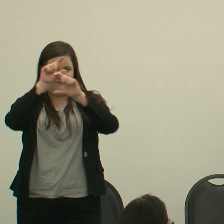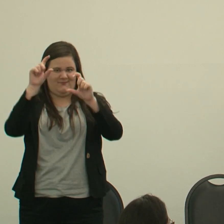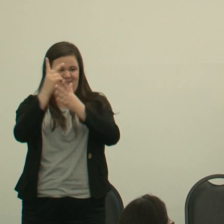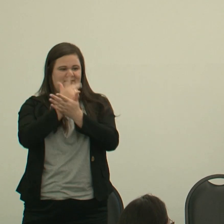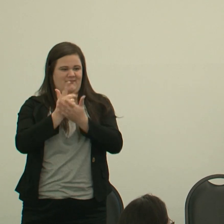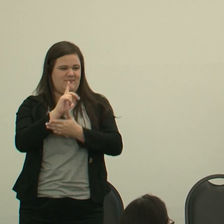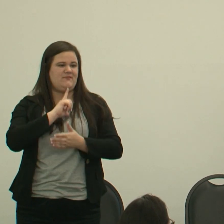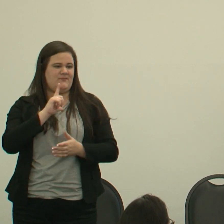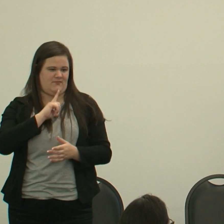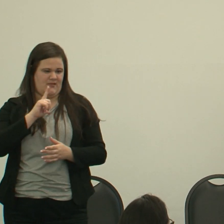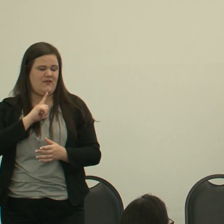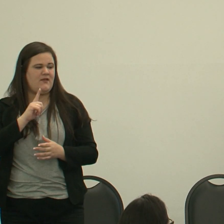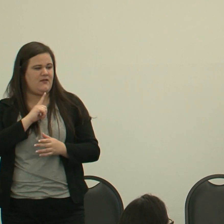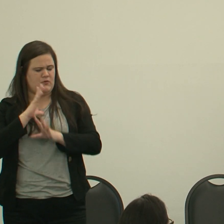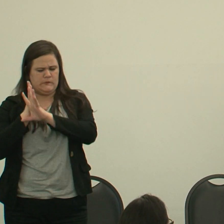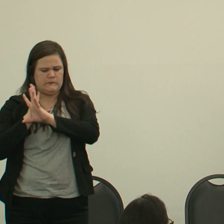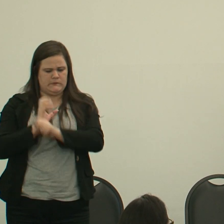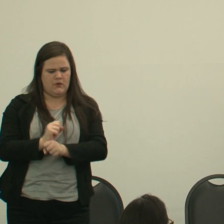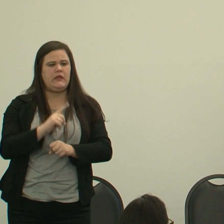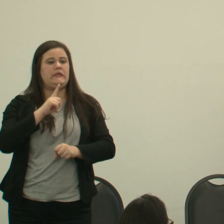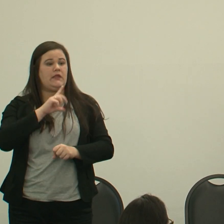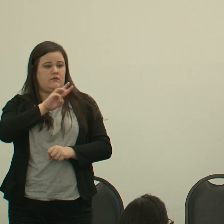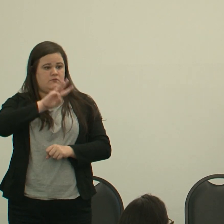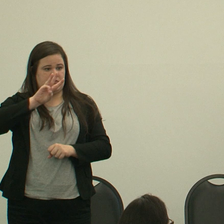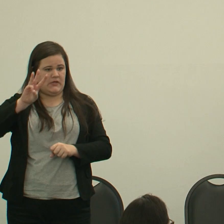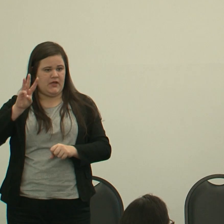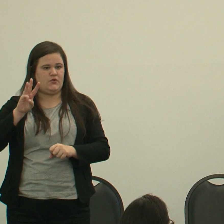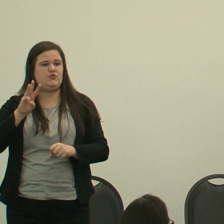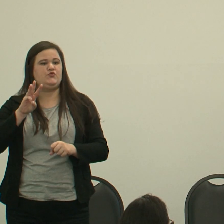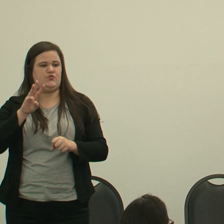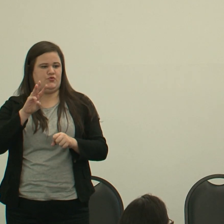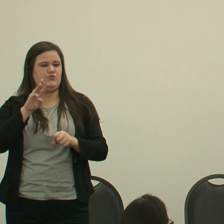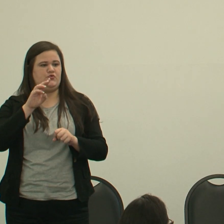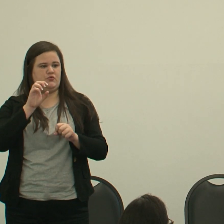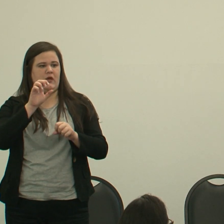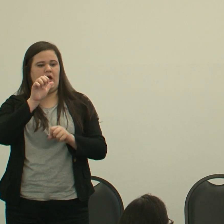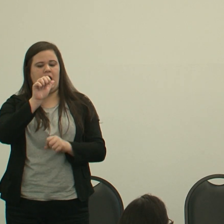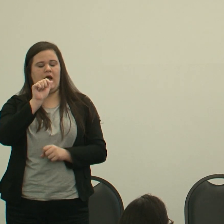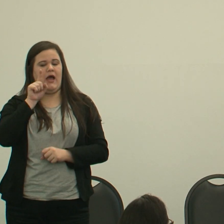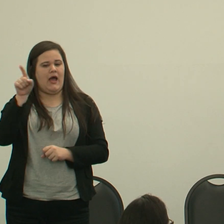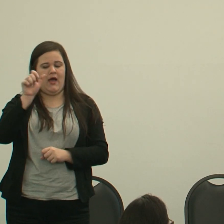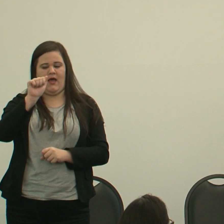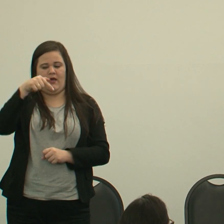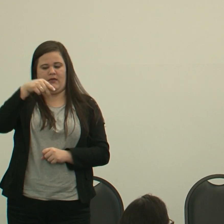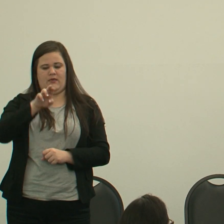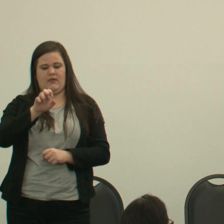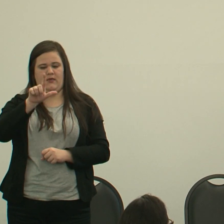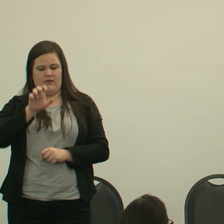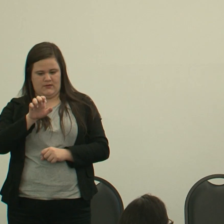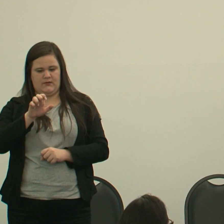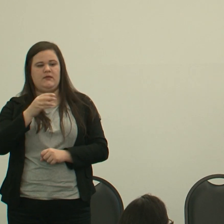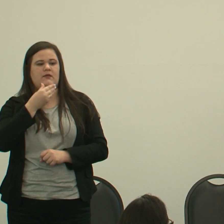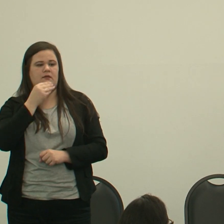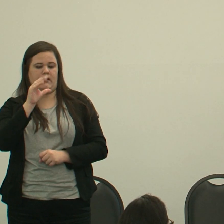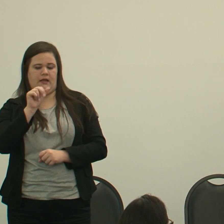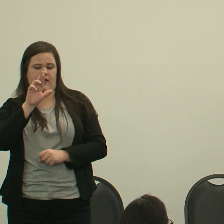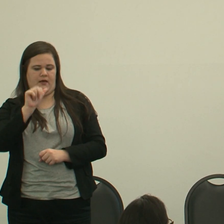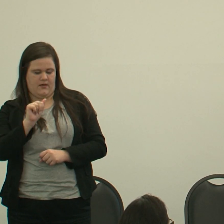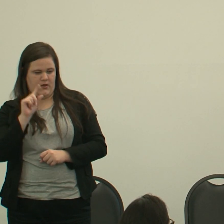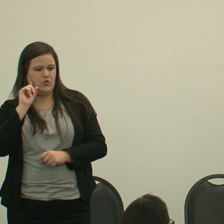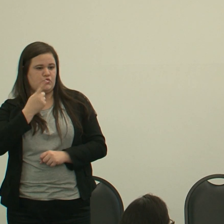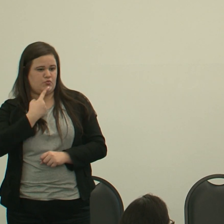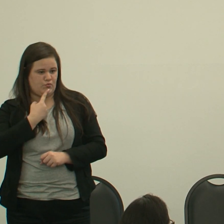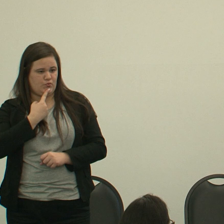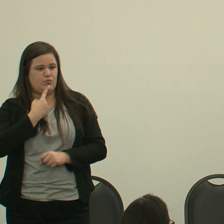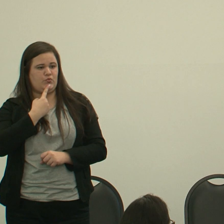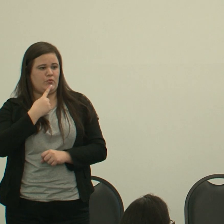Tem como histórico de vida deles, tem um site chamado Aquele Cara Surdo. A questão é que o site está em inglês. E, infelizmente, a gente não tem